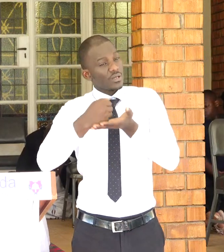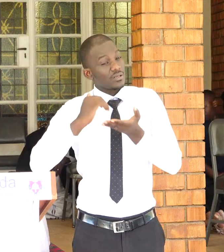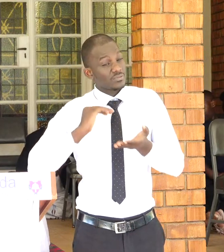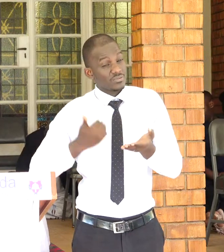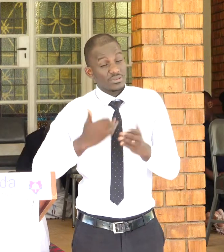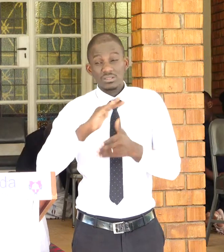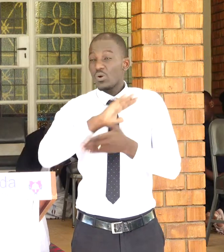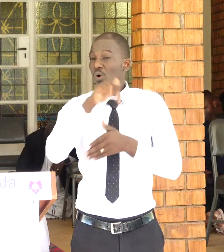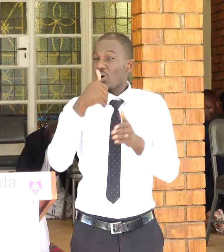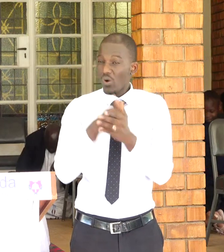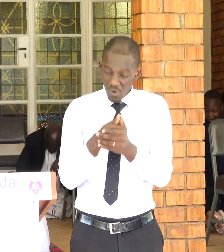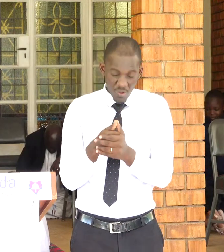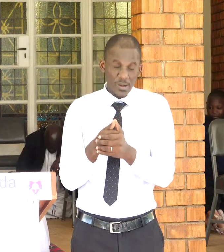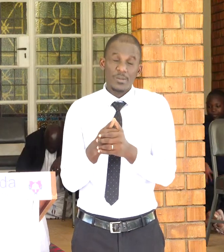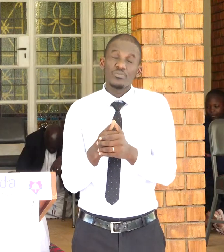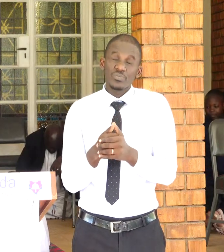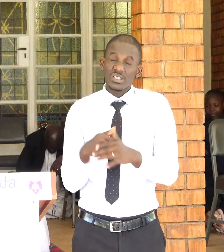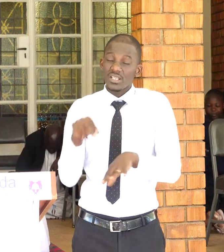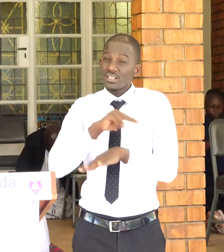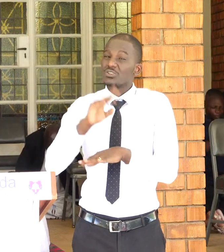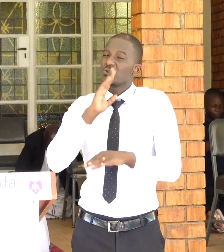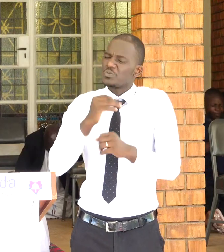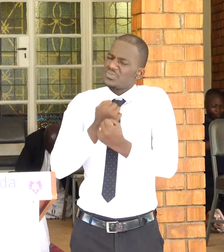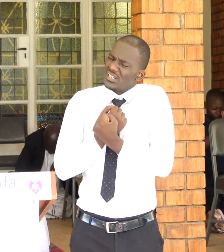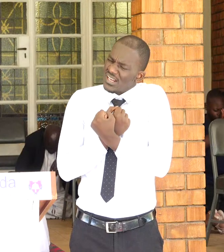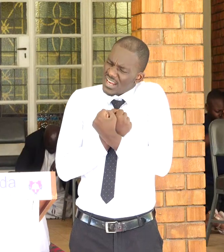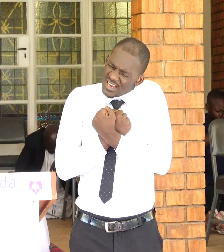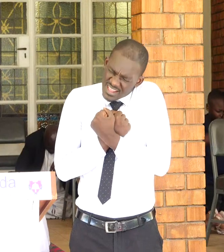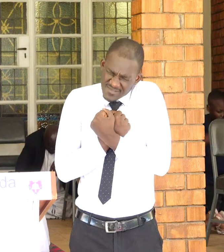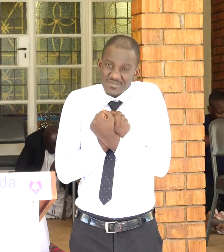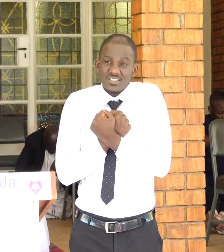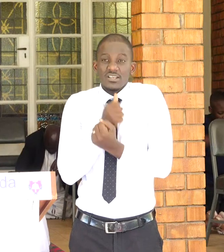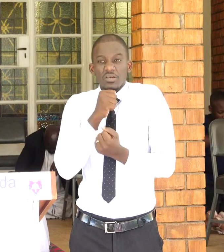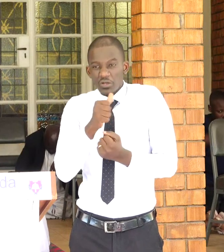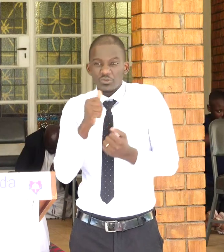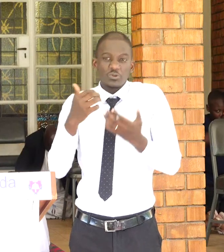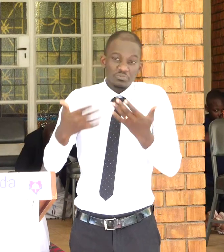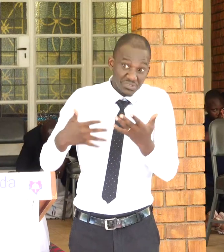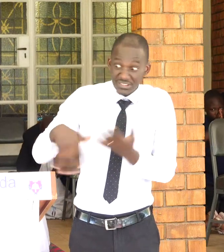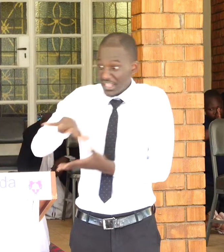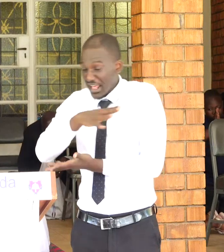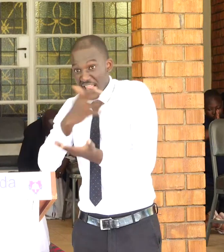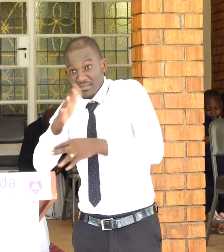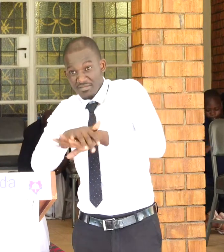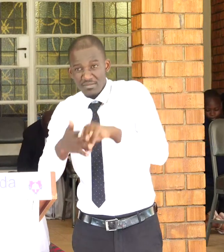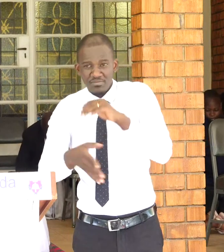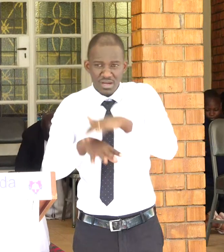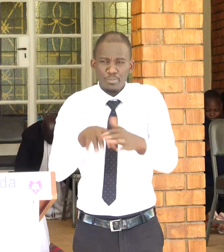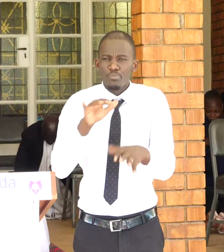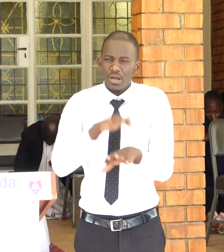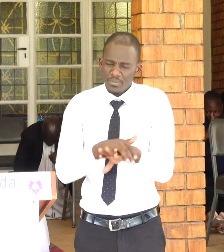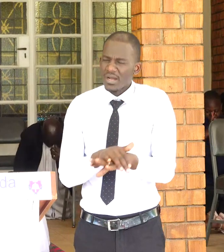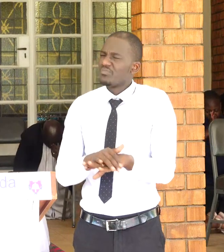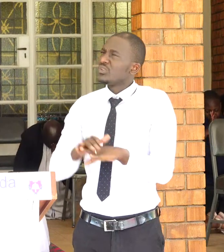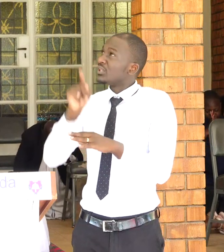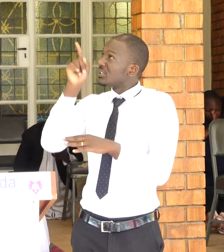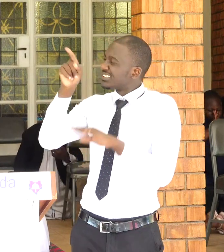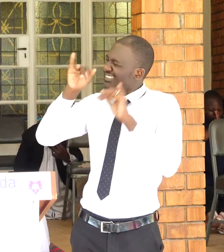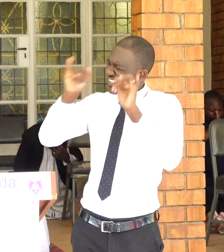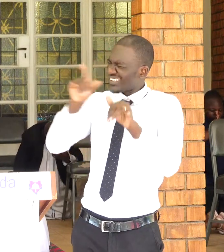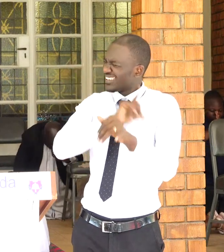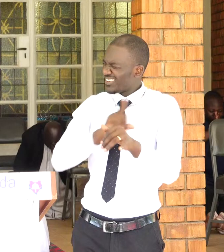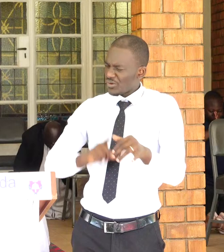yonna babeere nga baagalwa nga bwe bali nga si baakugatika nga budeeya beera Katonda mu bakyala era